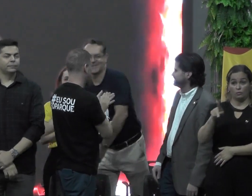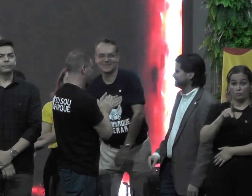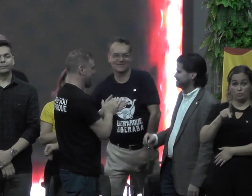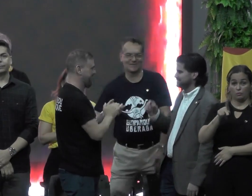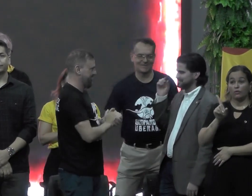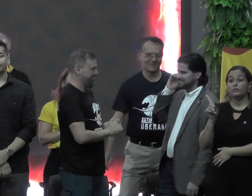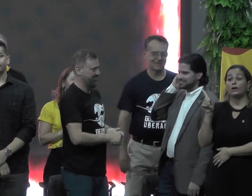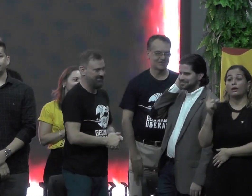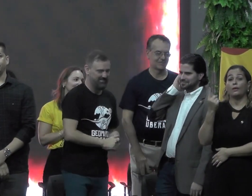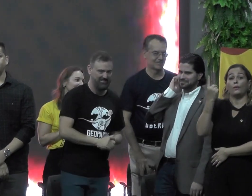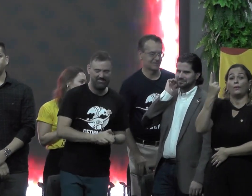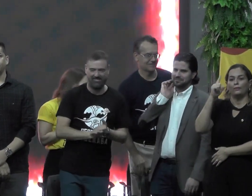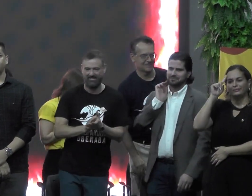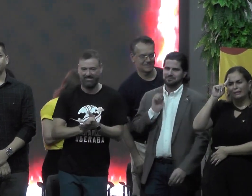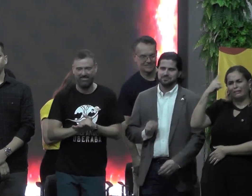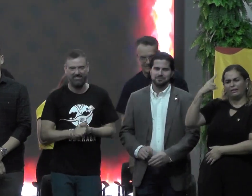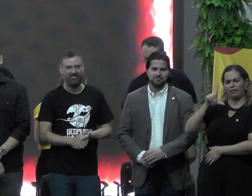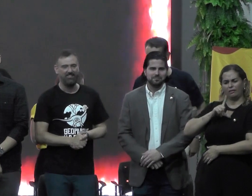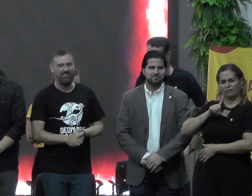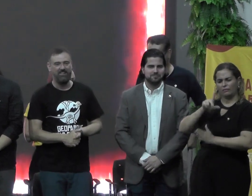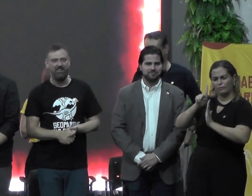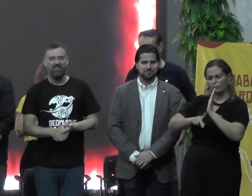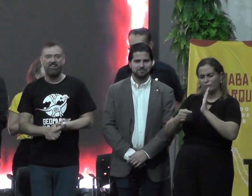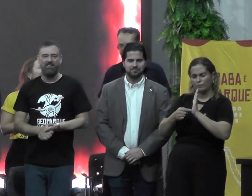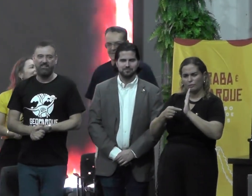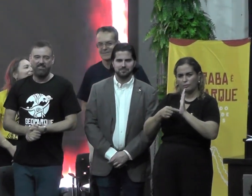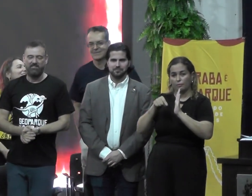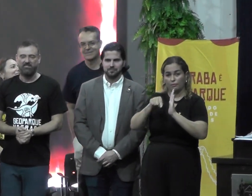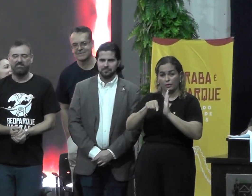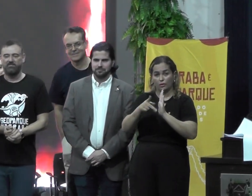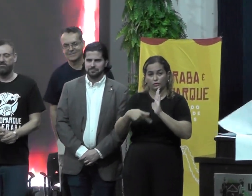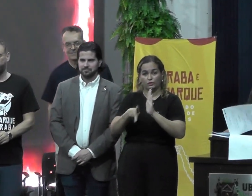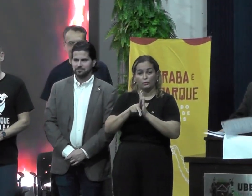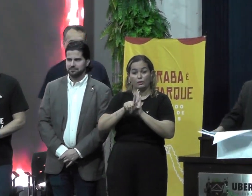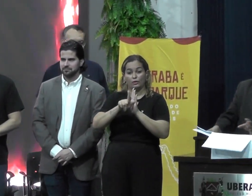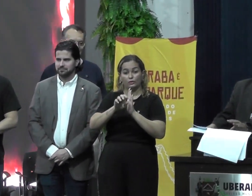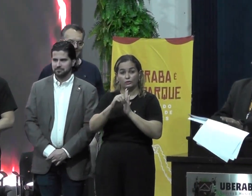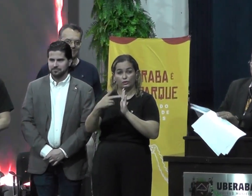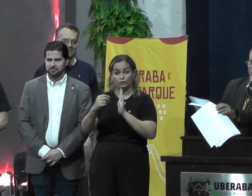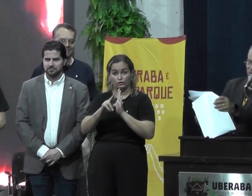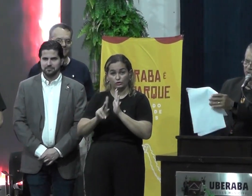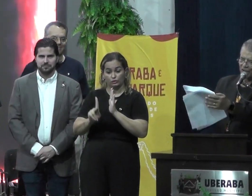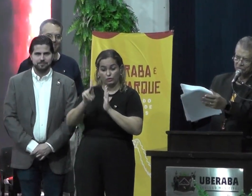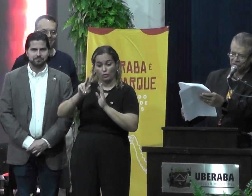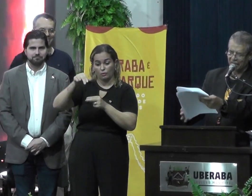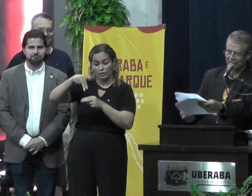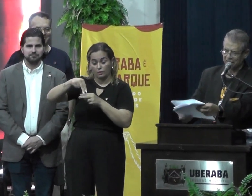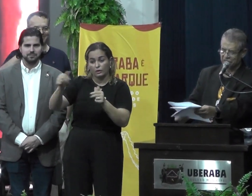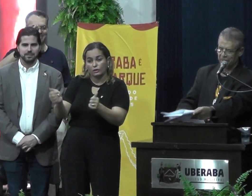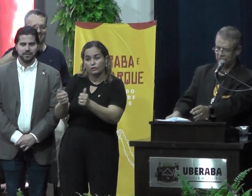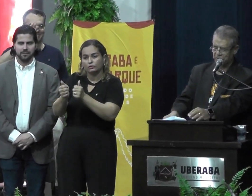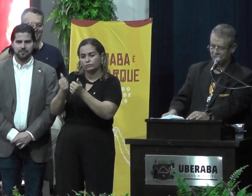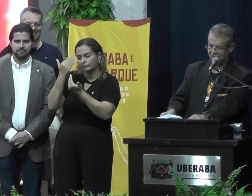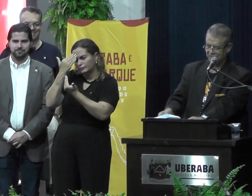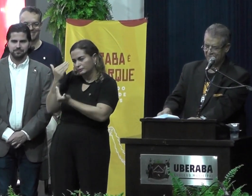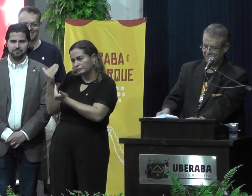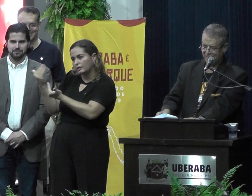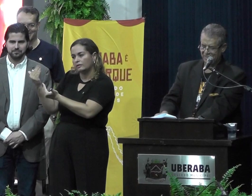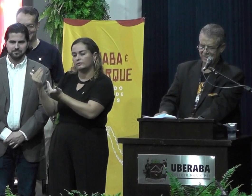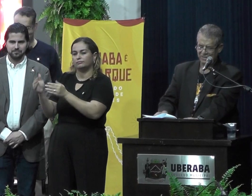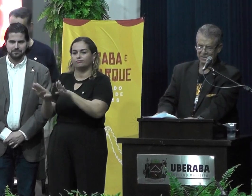É um dos idealizadores do projeto Aspirante Geoparque Uberaba, com os nossos agradecimentos.